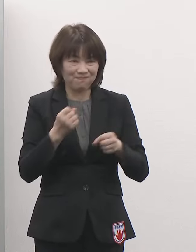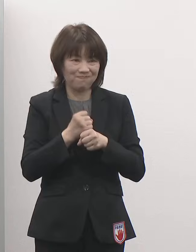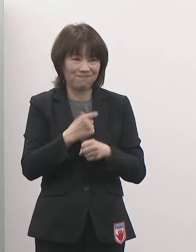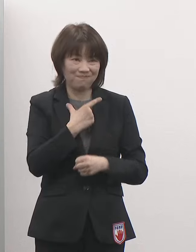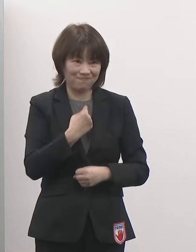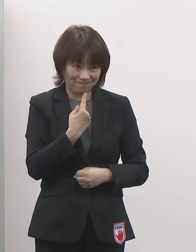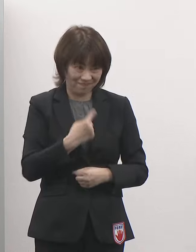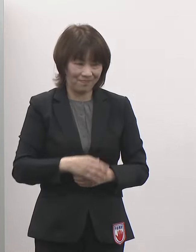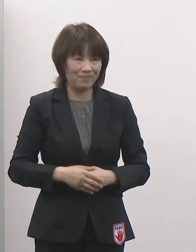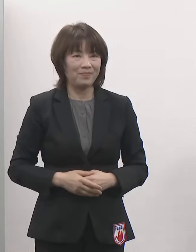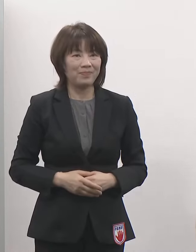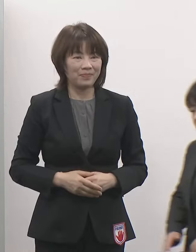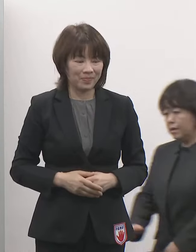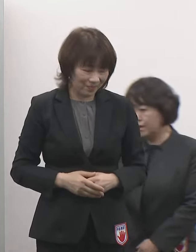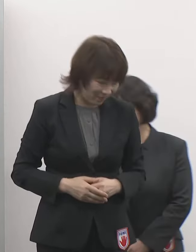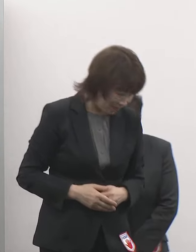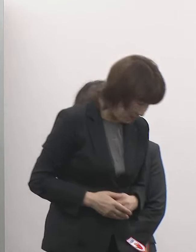次に、